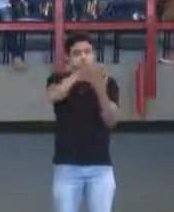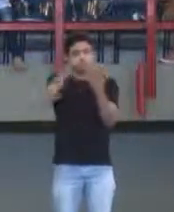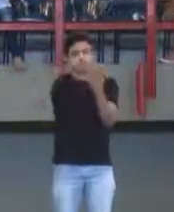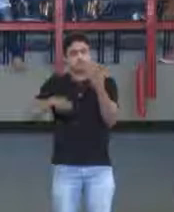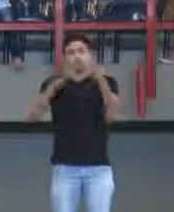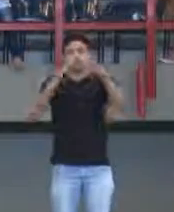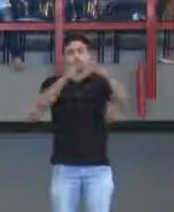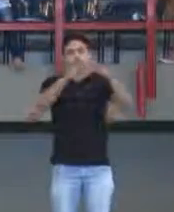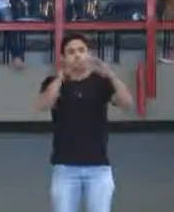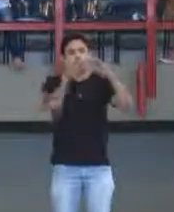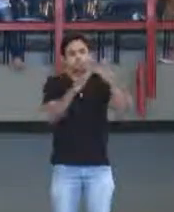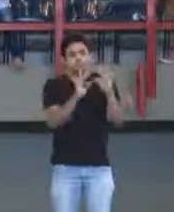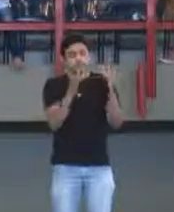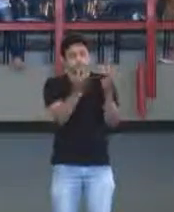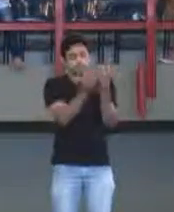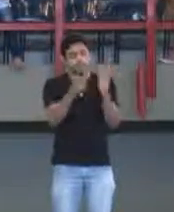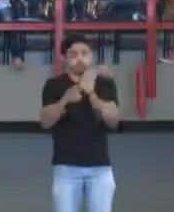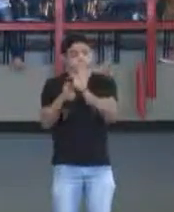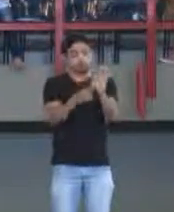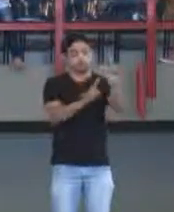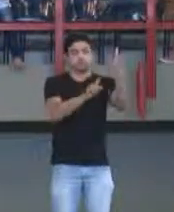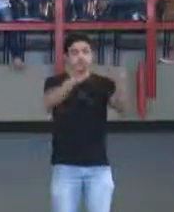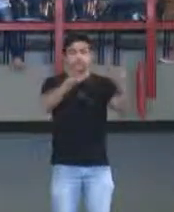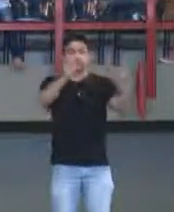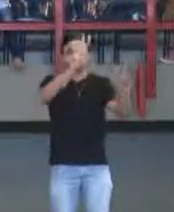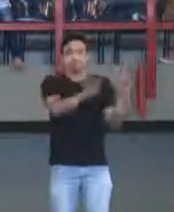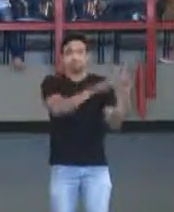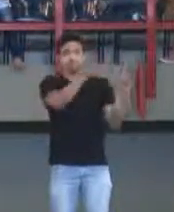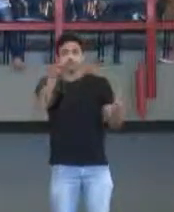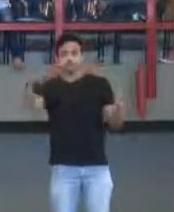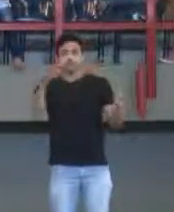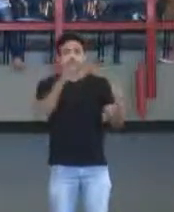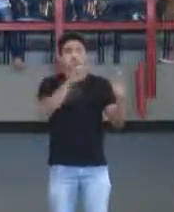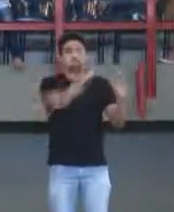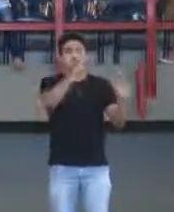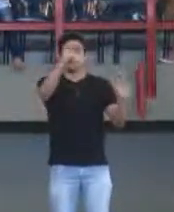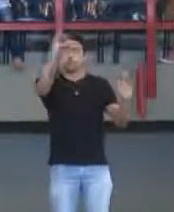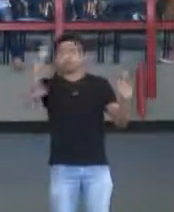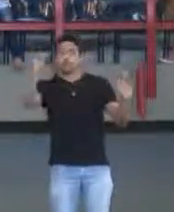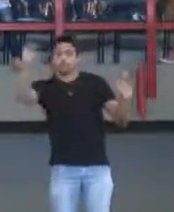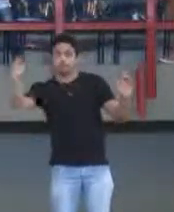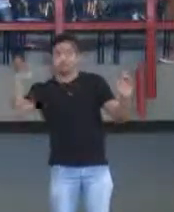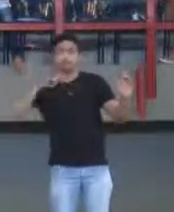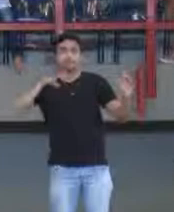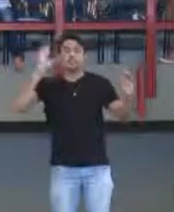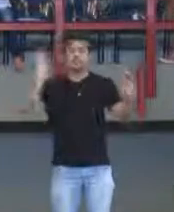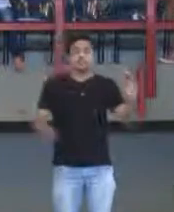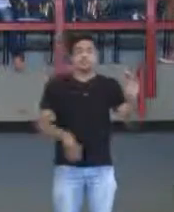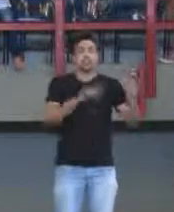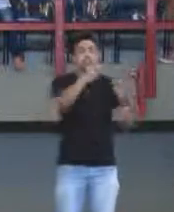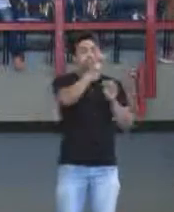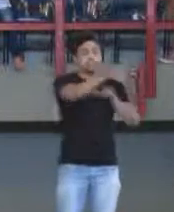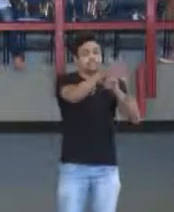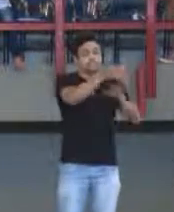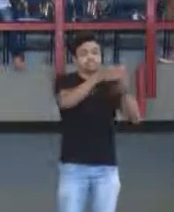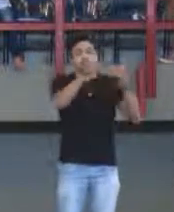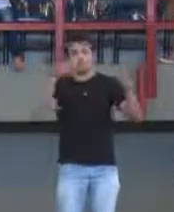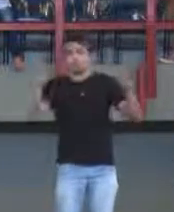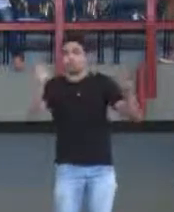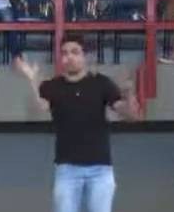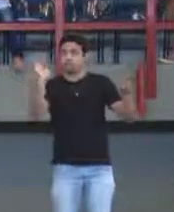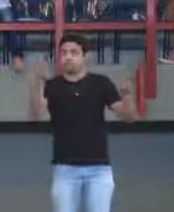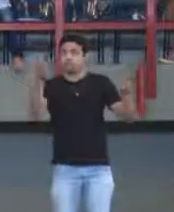na casa de uma família é mostrado nas tabelas seguintes. Então, aí ele tem os meses de setembro de 2011 a fevereiro